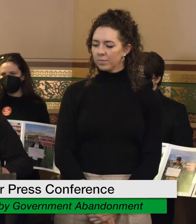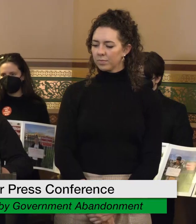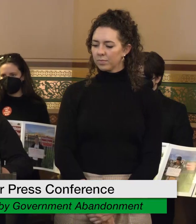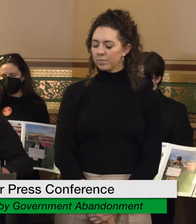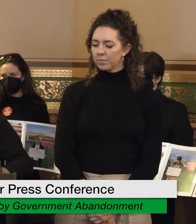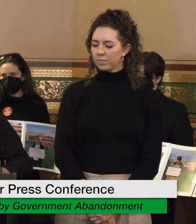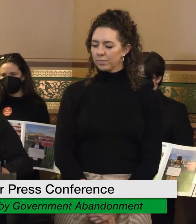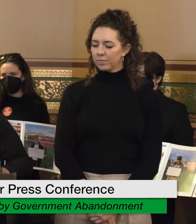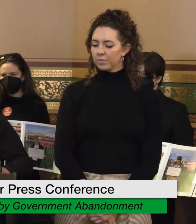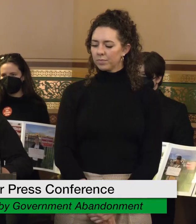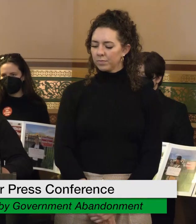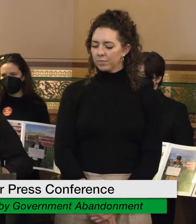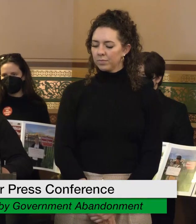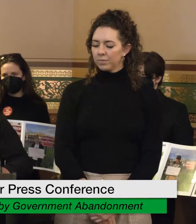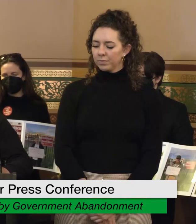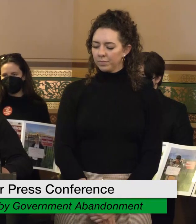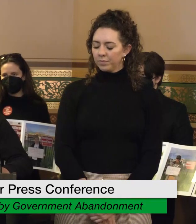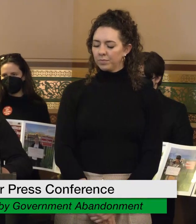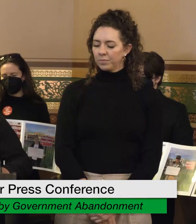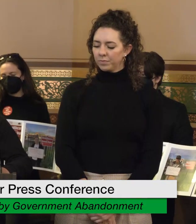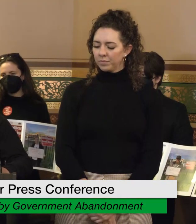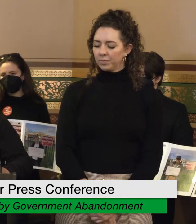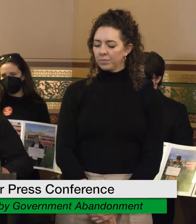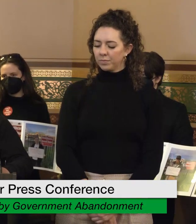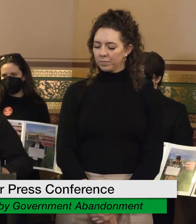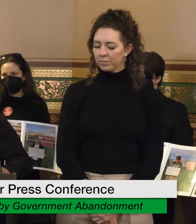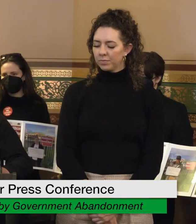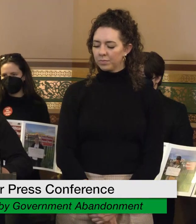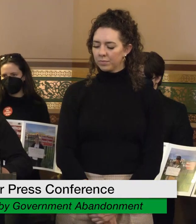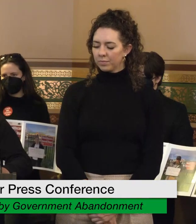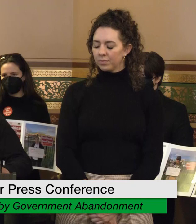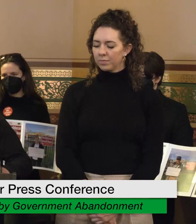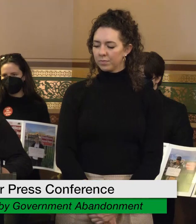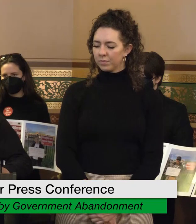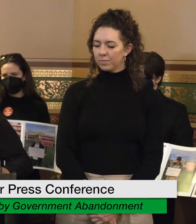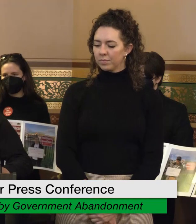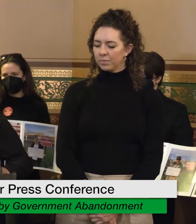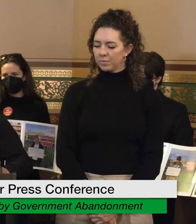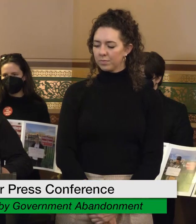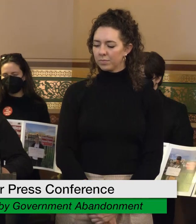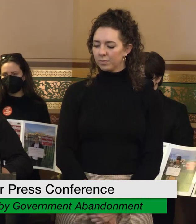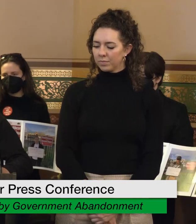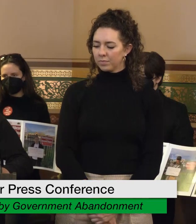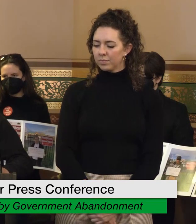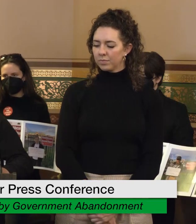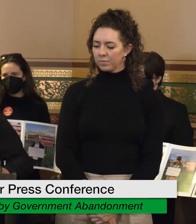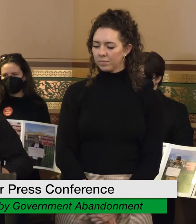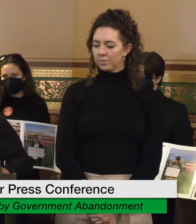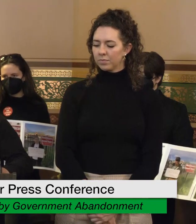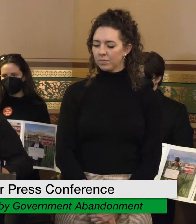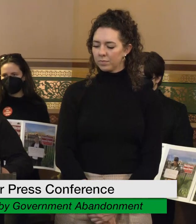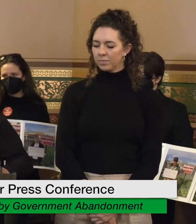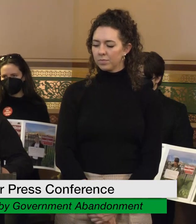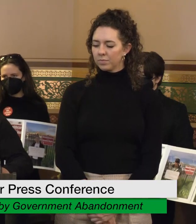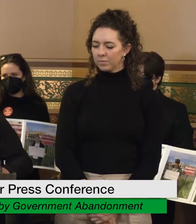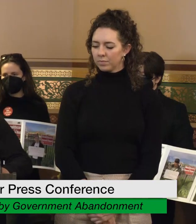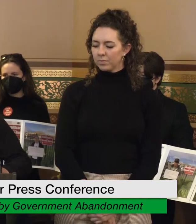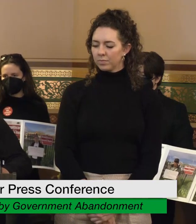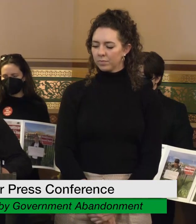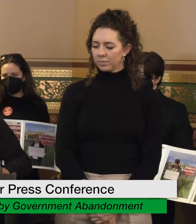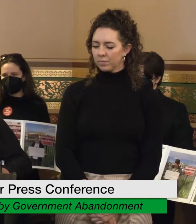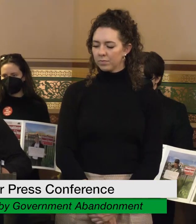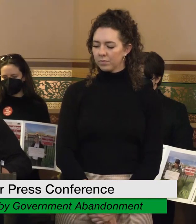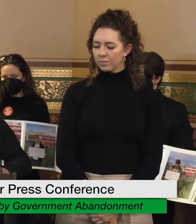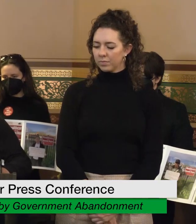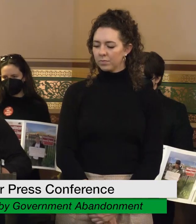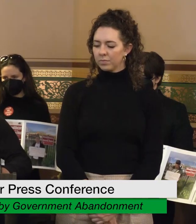donde compartes cuartos con tres personas o más, y donde tienes que aguantar tanto abuso y situaciones peligrosas que ponen en riesgo